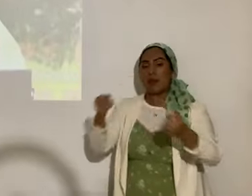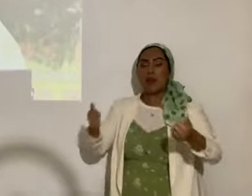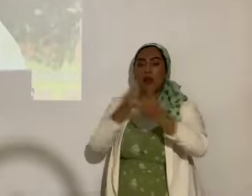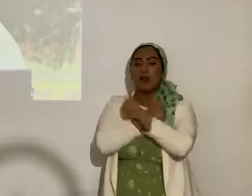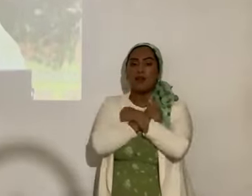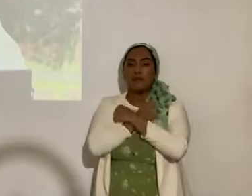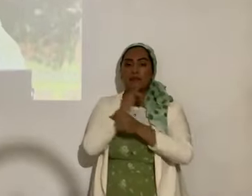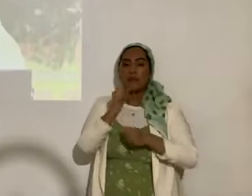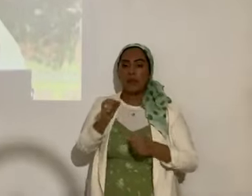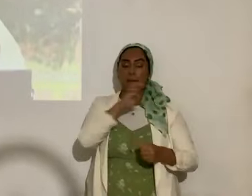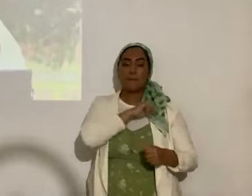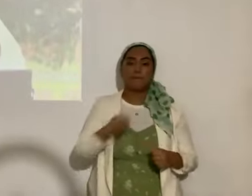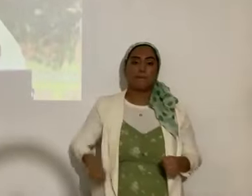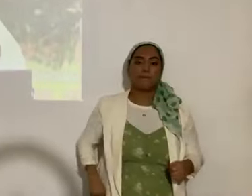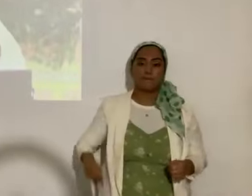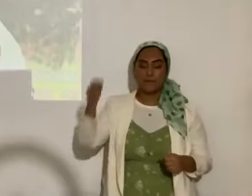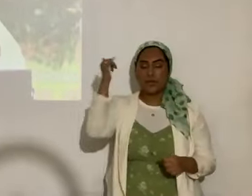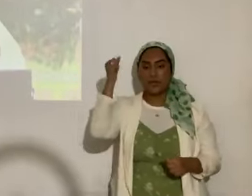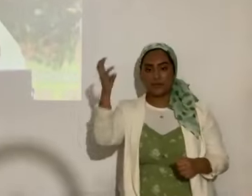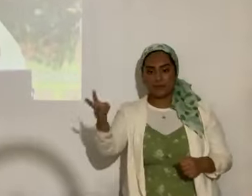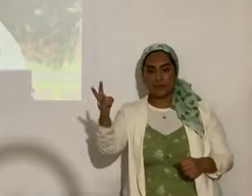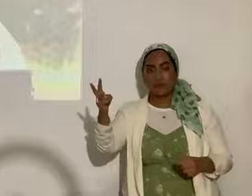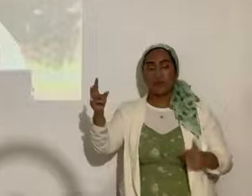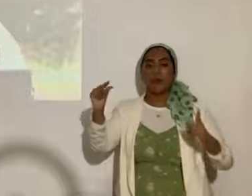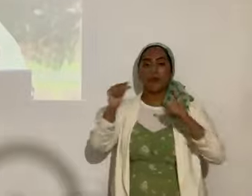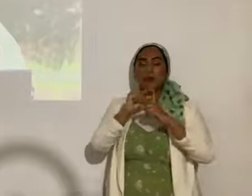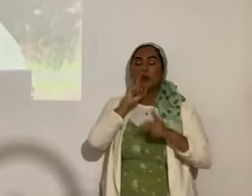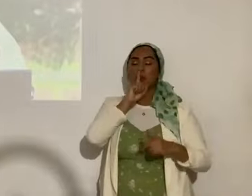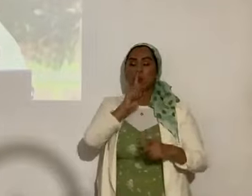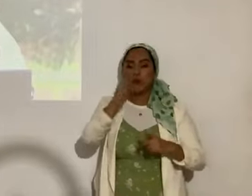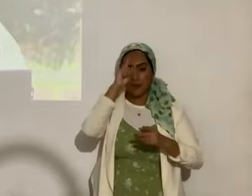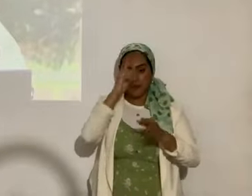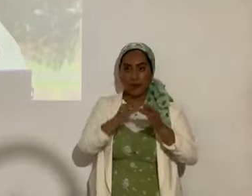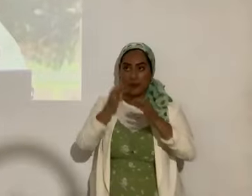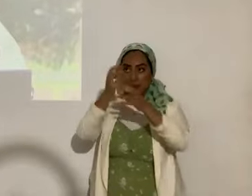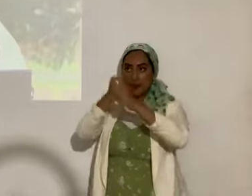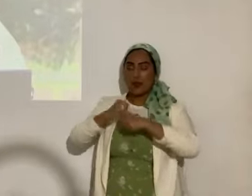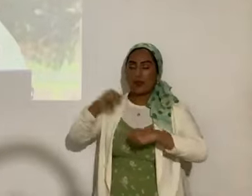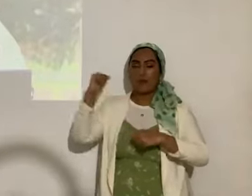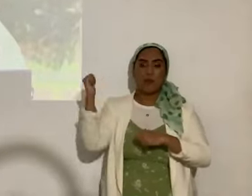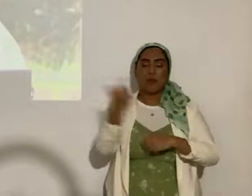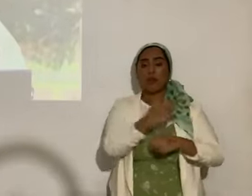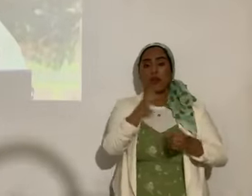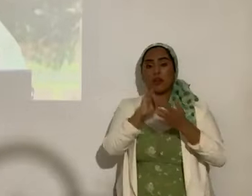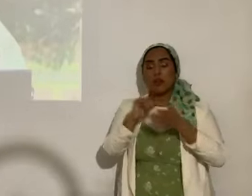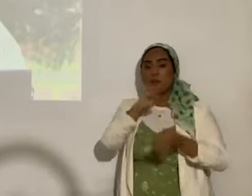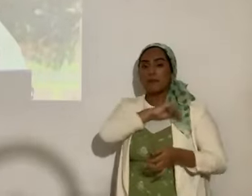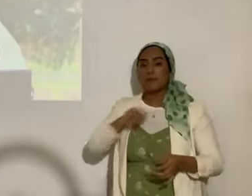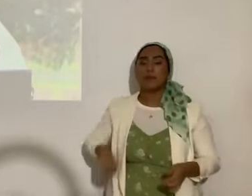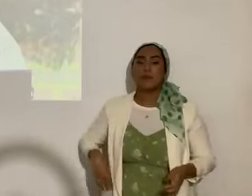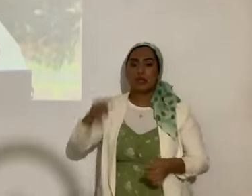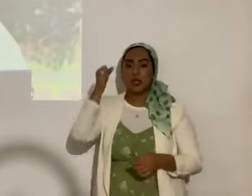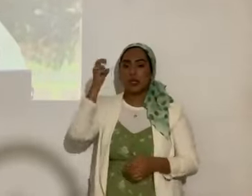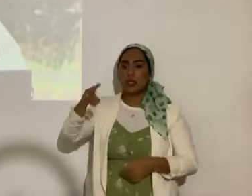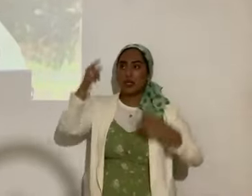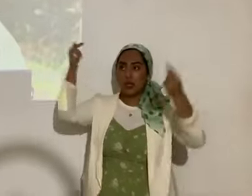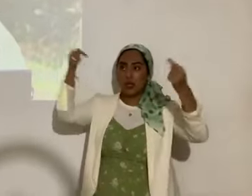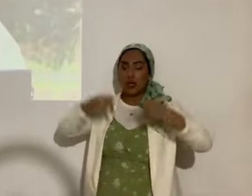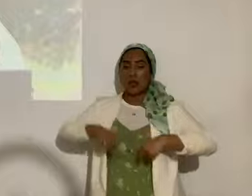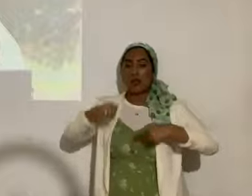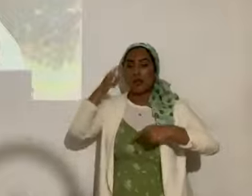es mashia yashua palabra fiel y digna de ser recibida por todos que mashiaj yashua vino para